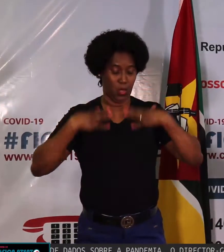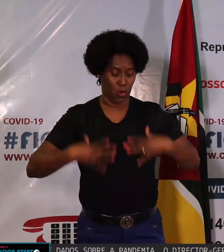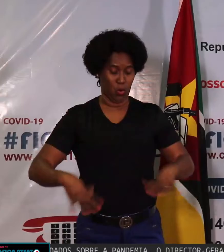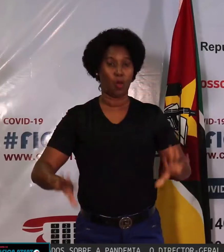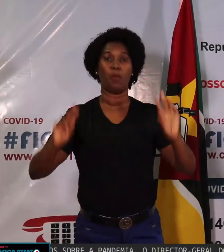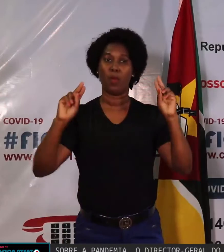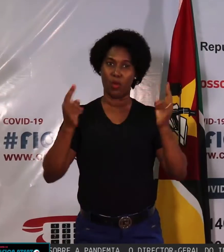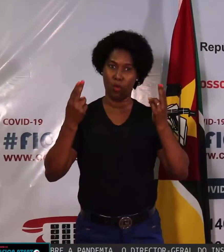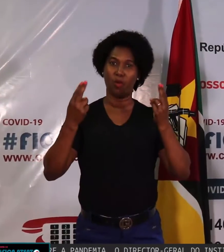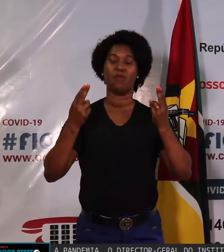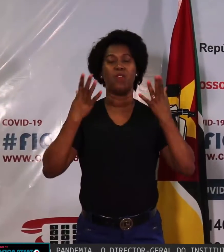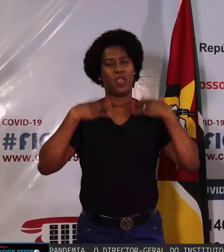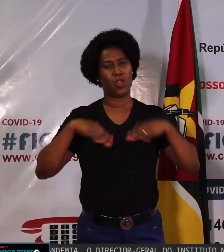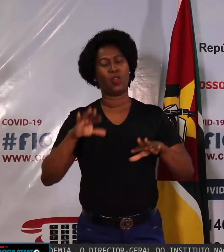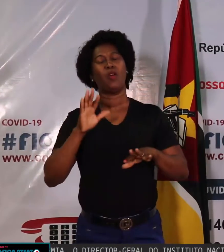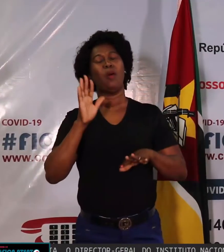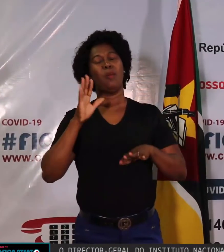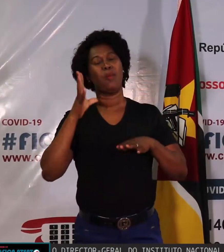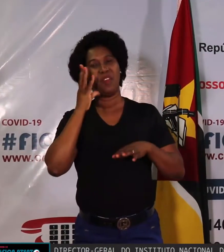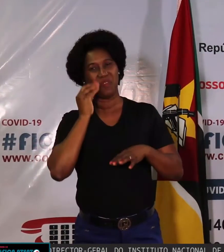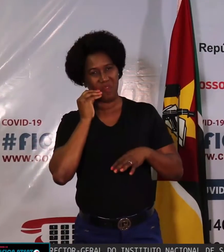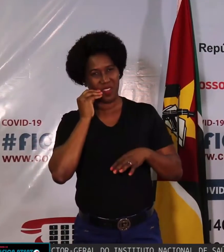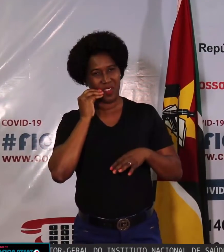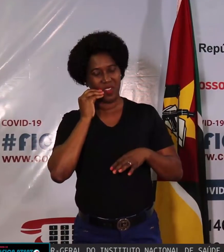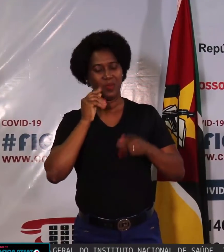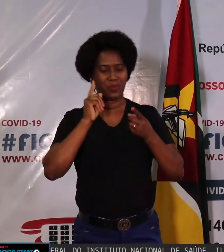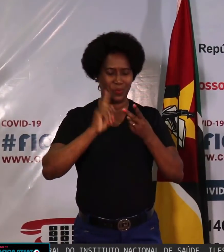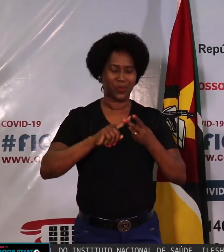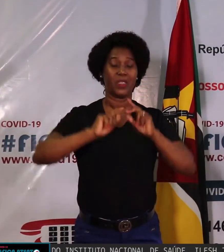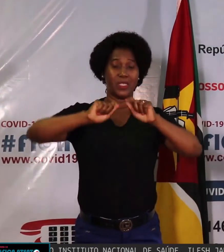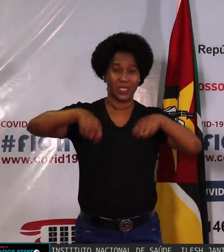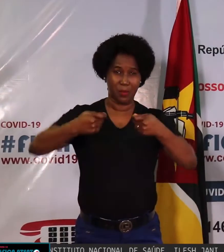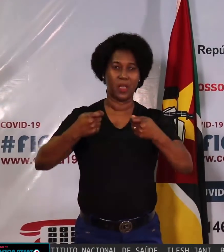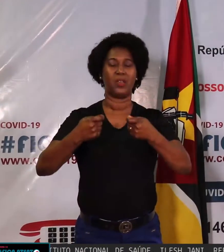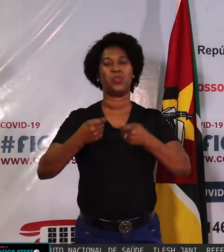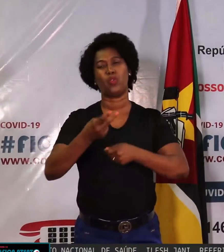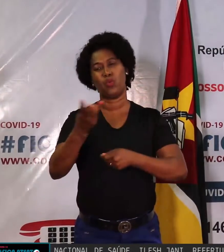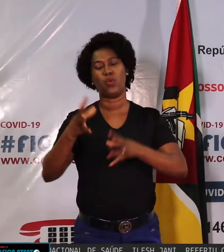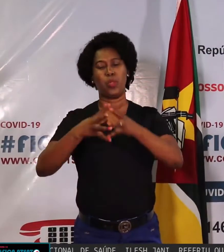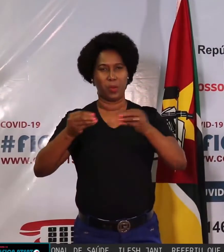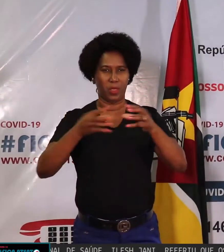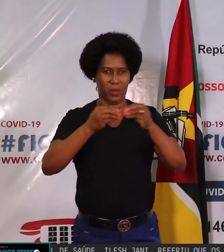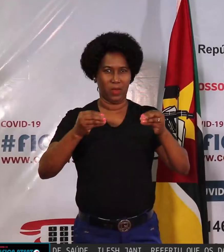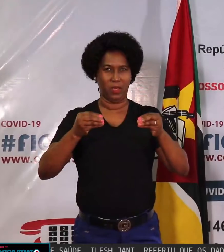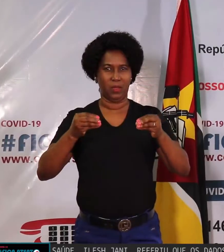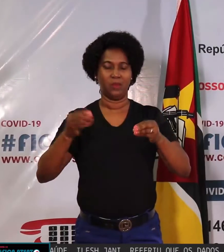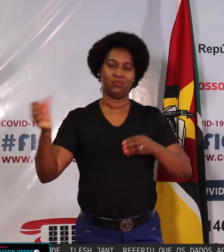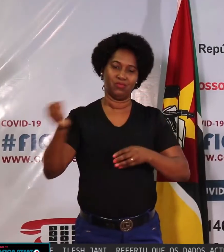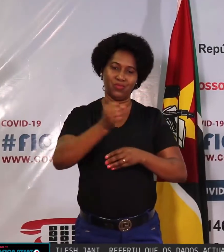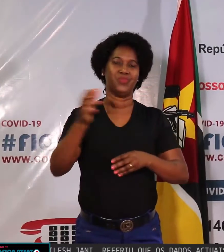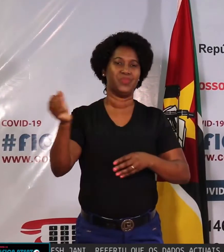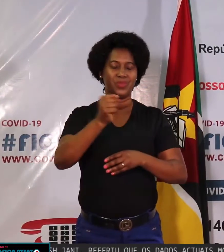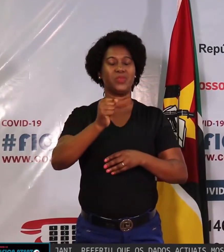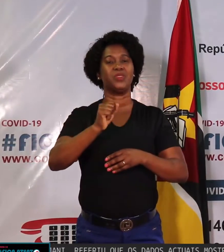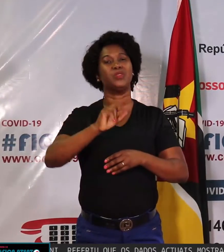de sapatos, cintos, eletrônicos e outras quinquilharias, e foram colocados também, a nível dos